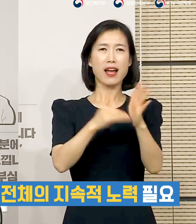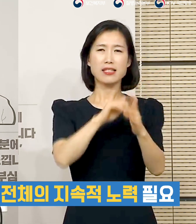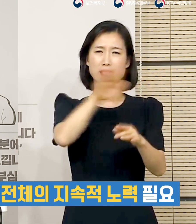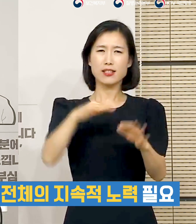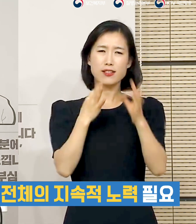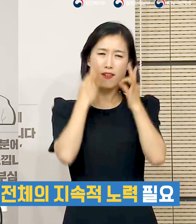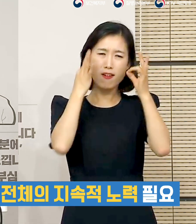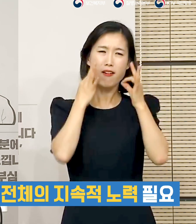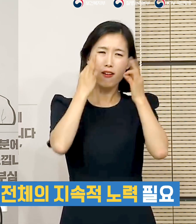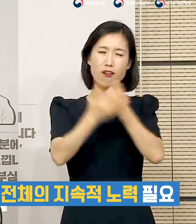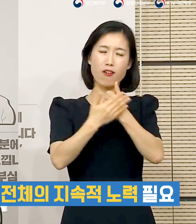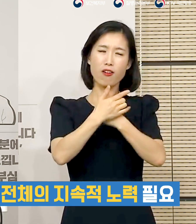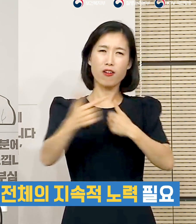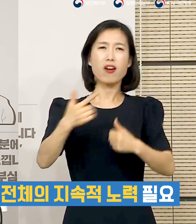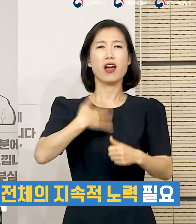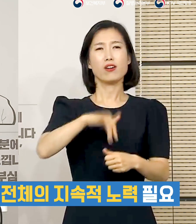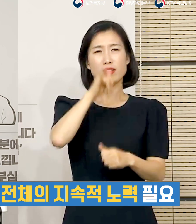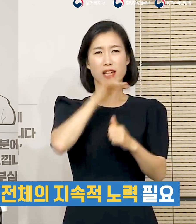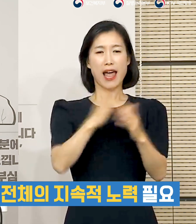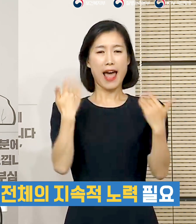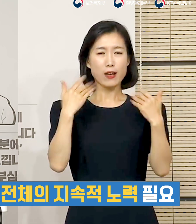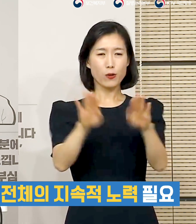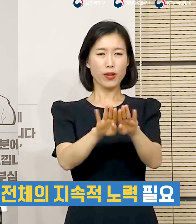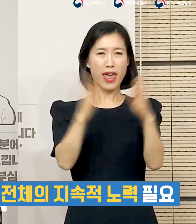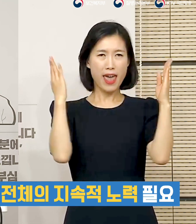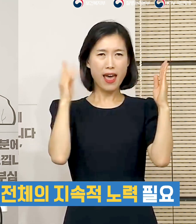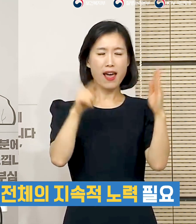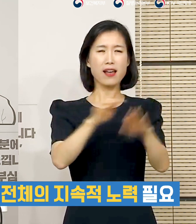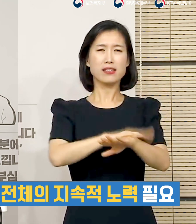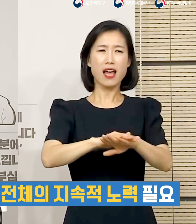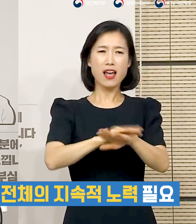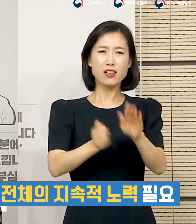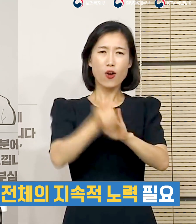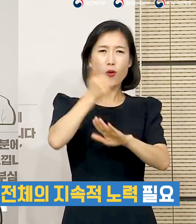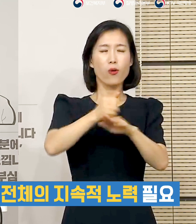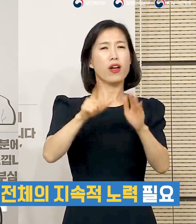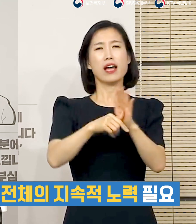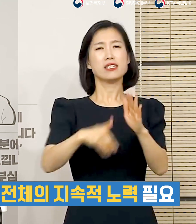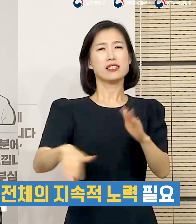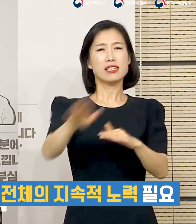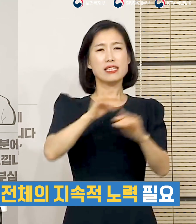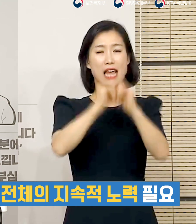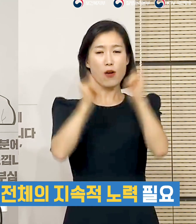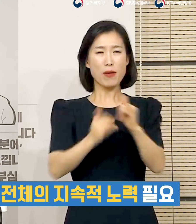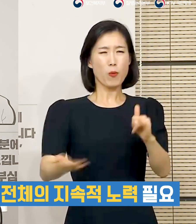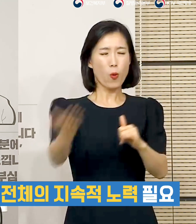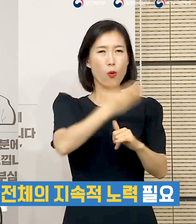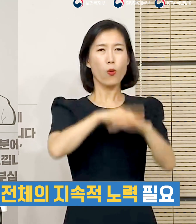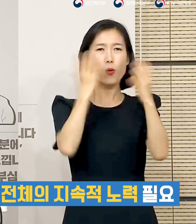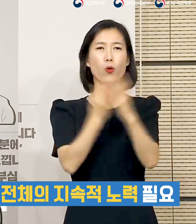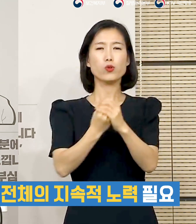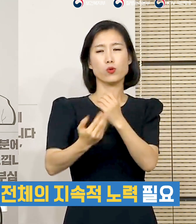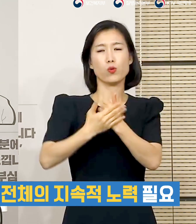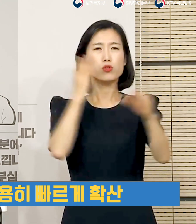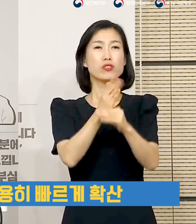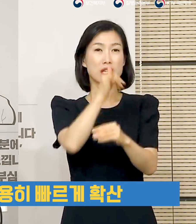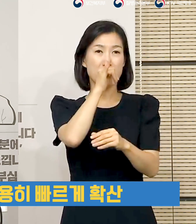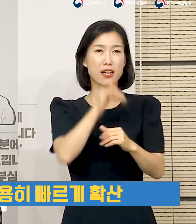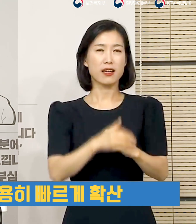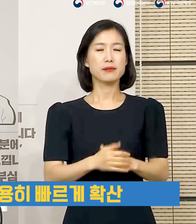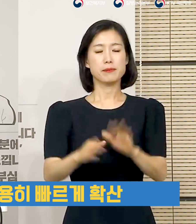알고 있습니다. 어렵게 시작된 등교 수업을 지켜내기 위해 사회 전체의 지속적인 노력이 필요한